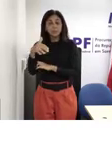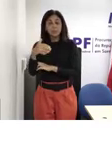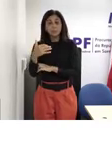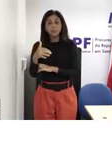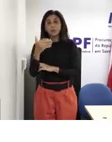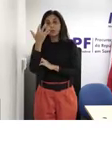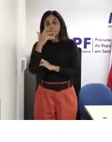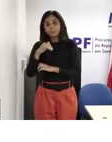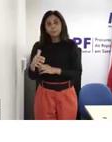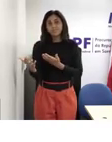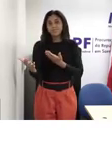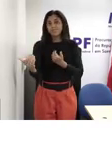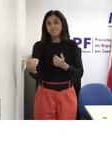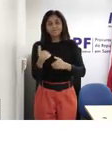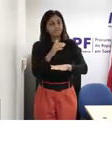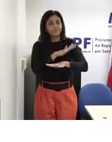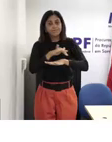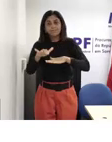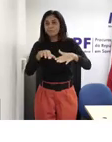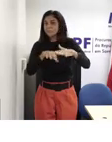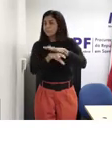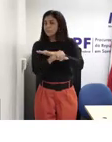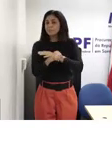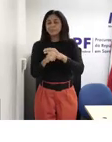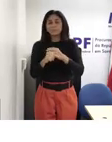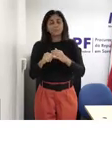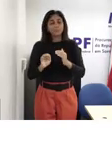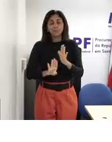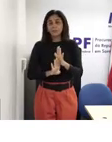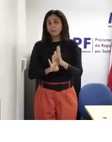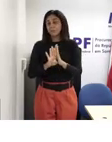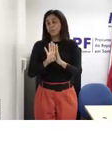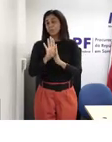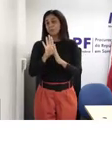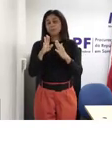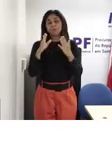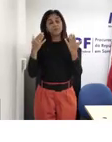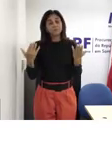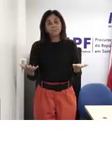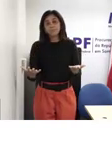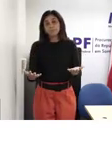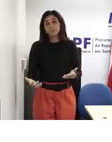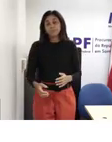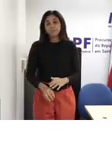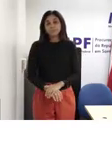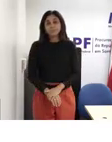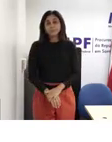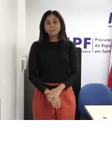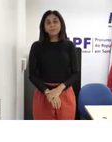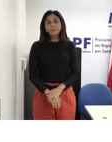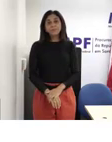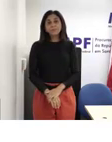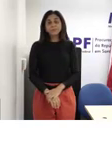exploração sexual no Brasil então é uma situação muito grave que nós enfrentamos só que